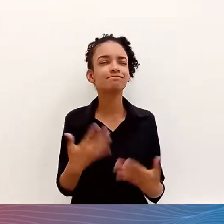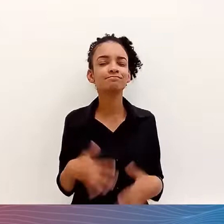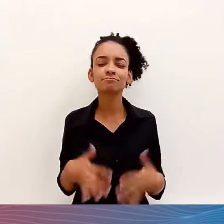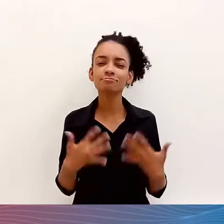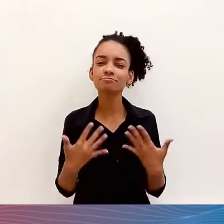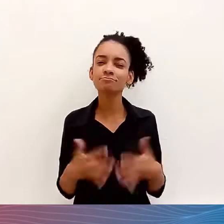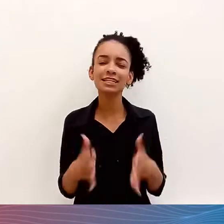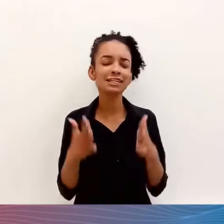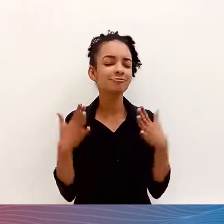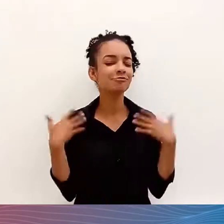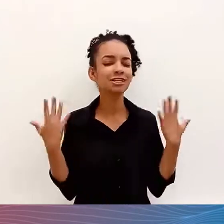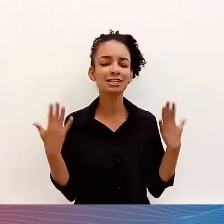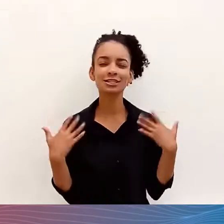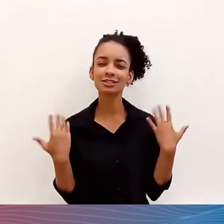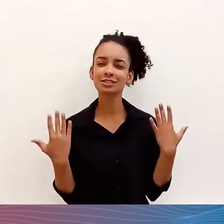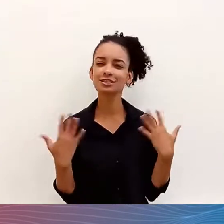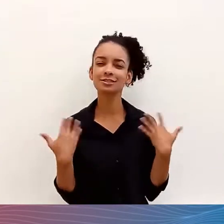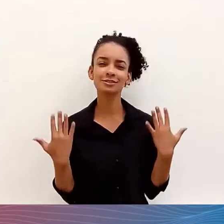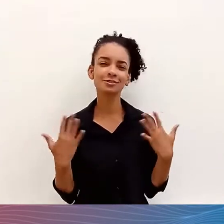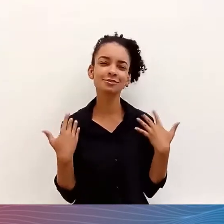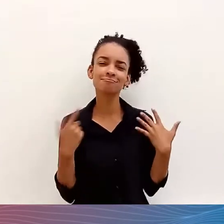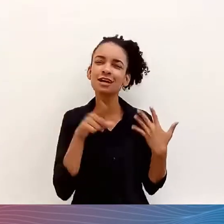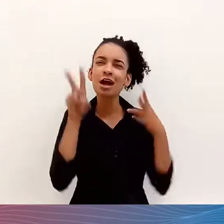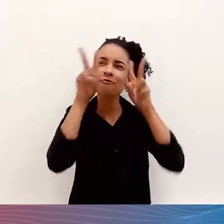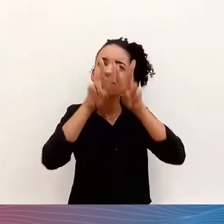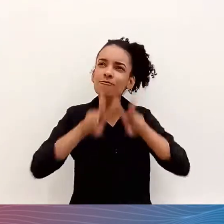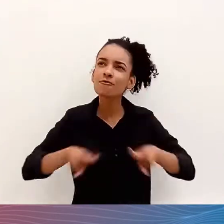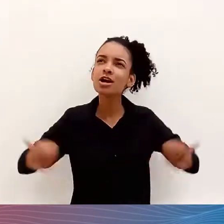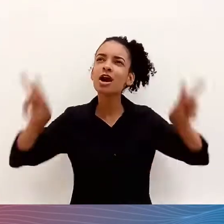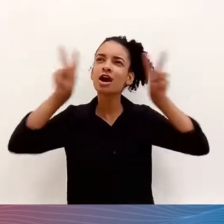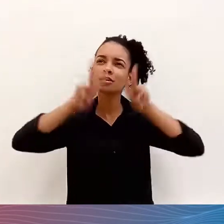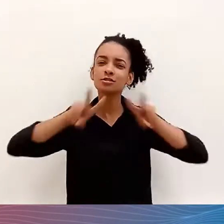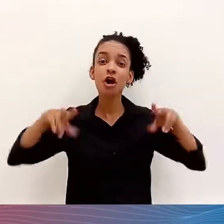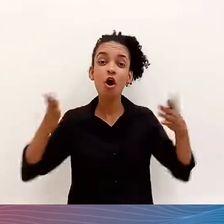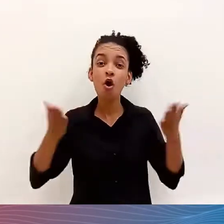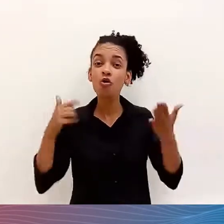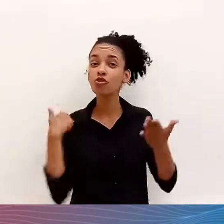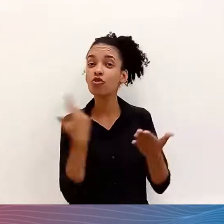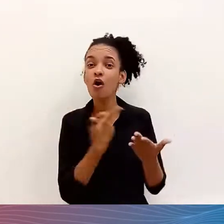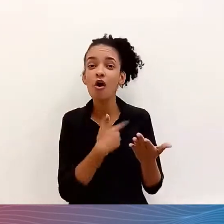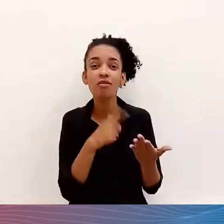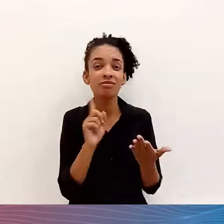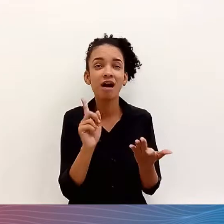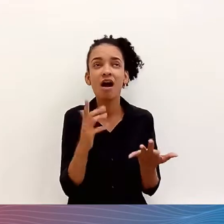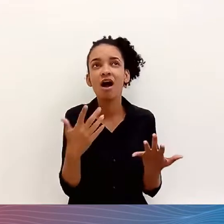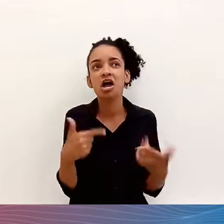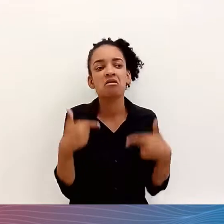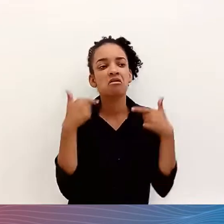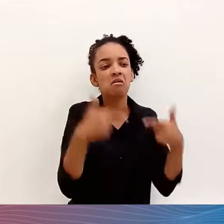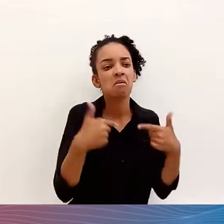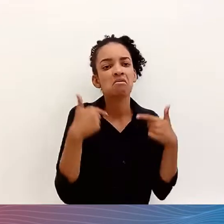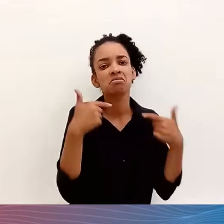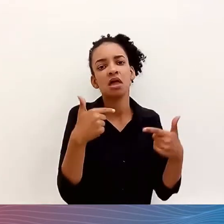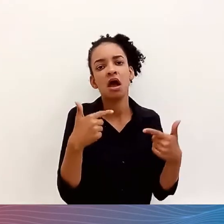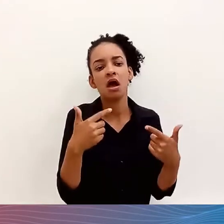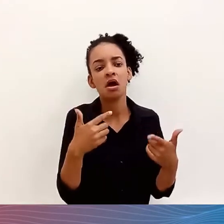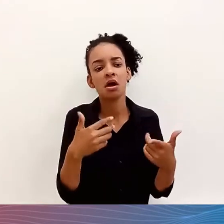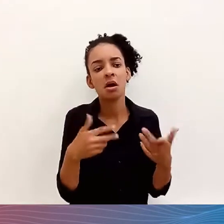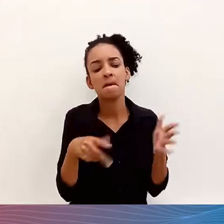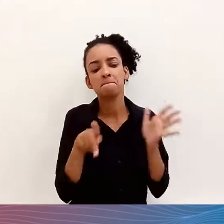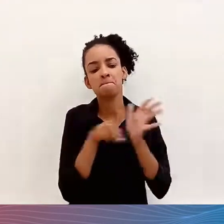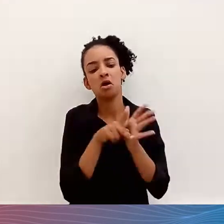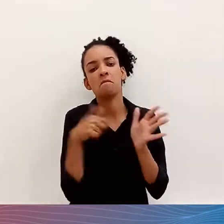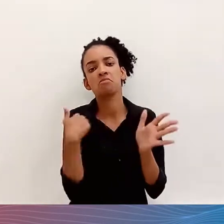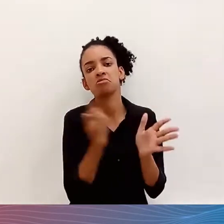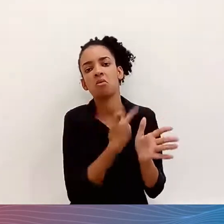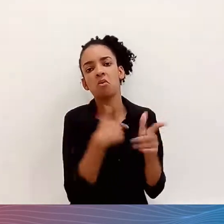essa visão, né? E hoje nós não estamos lutando a nossa luta, como diz 2 Crônicas